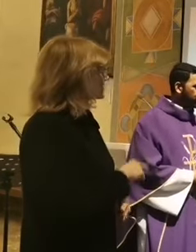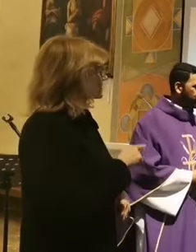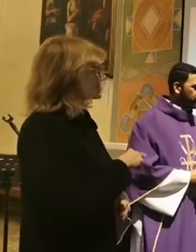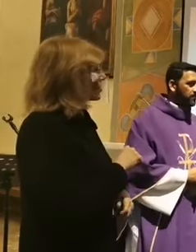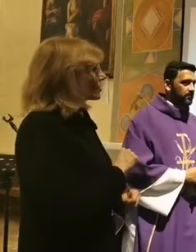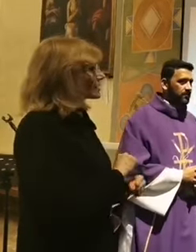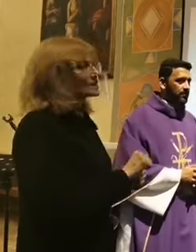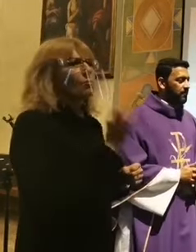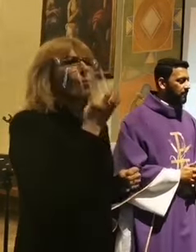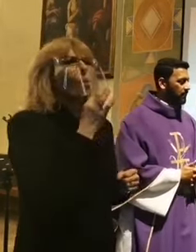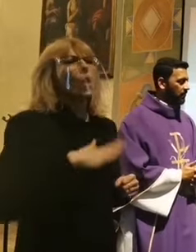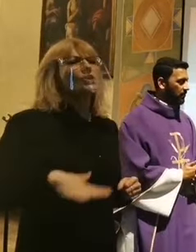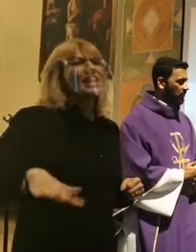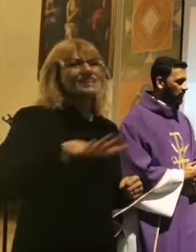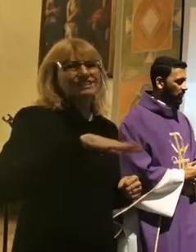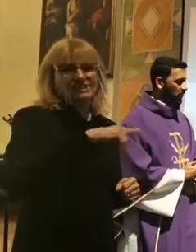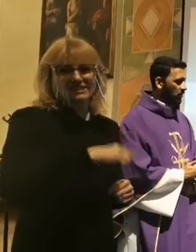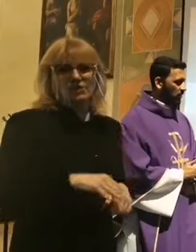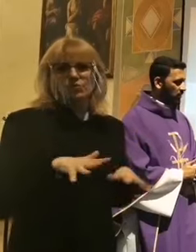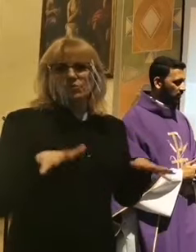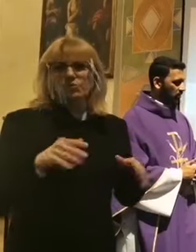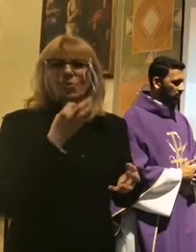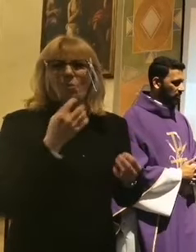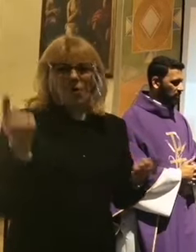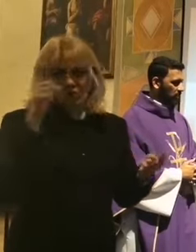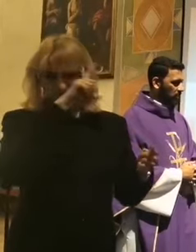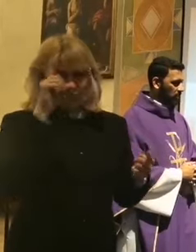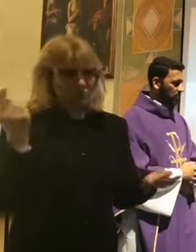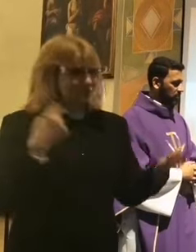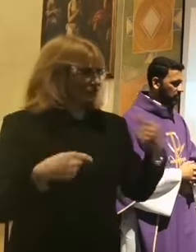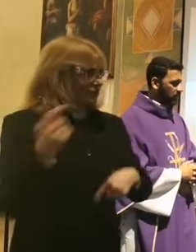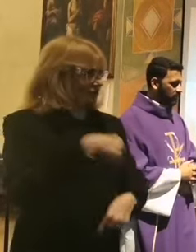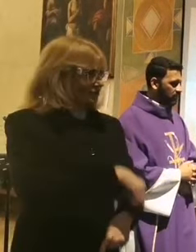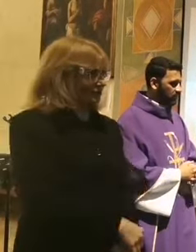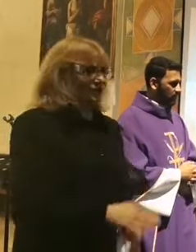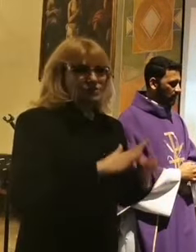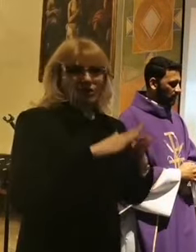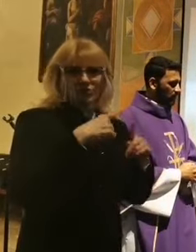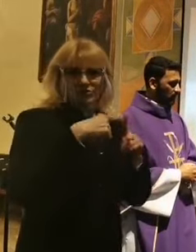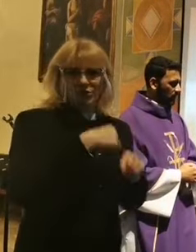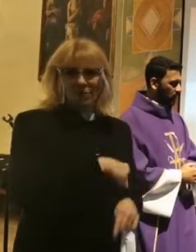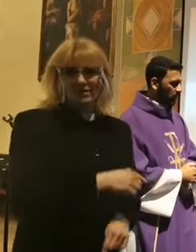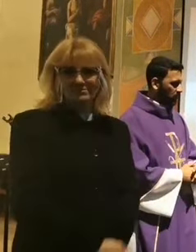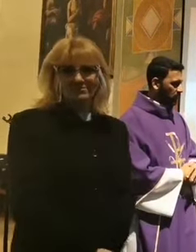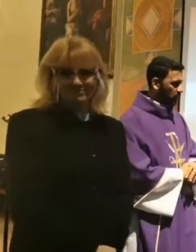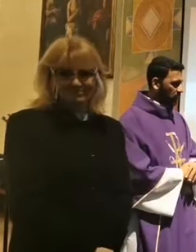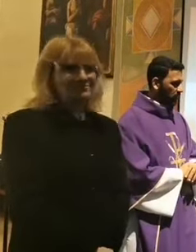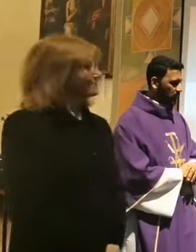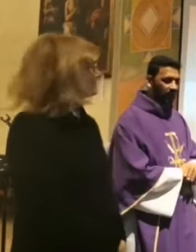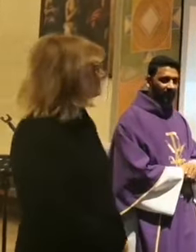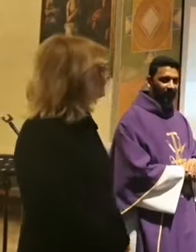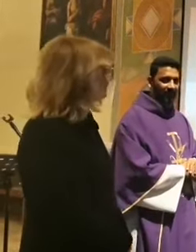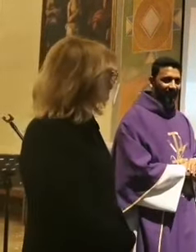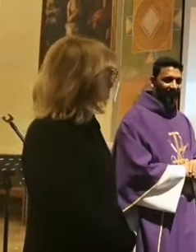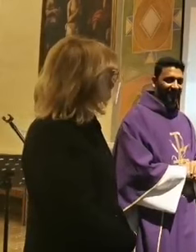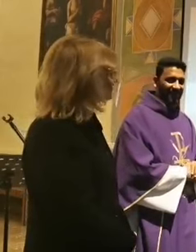To jest ich młodzież. Zobaczcie, dużo młodych ludzi chodzi tam do kościoła. Dużo.